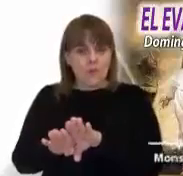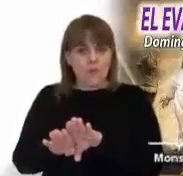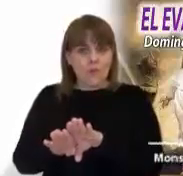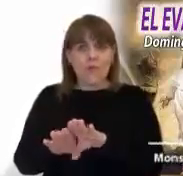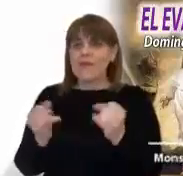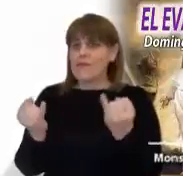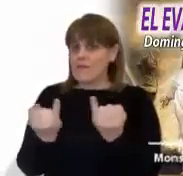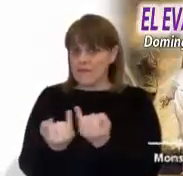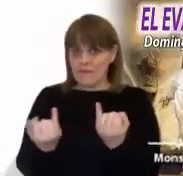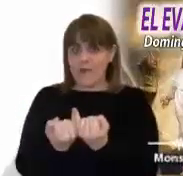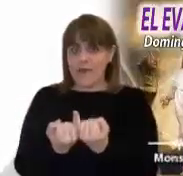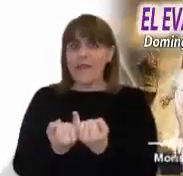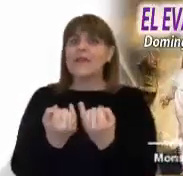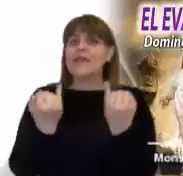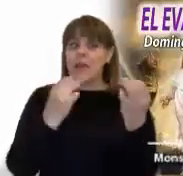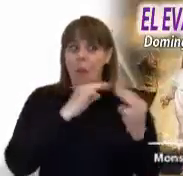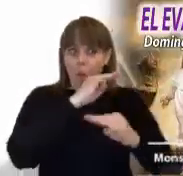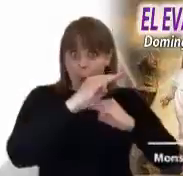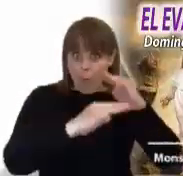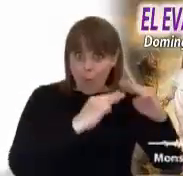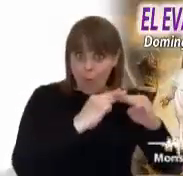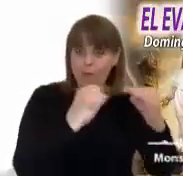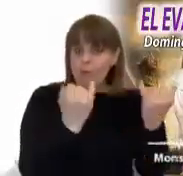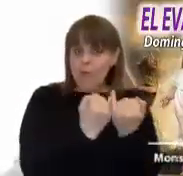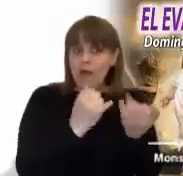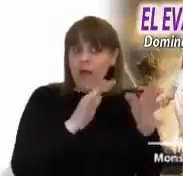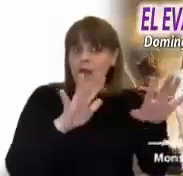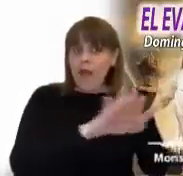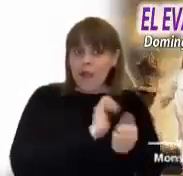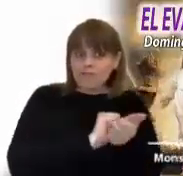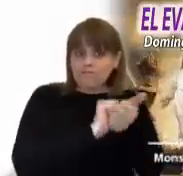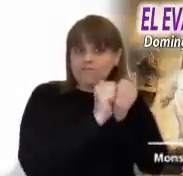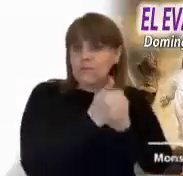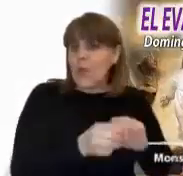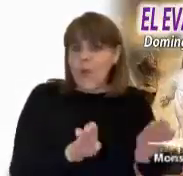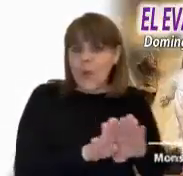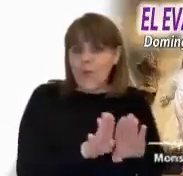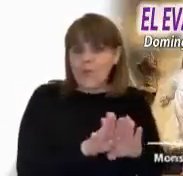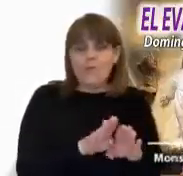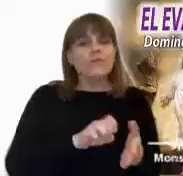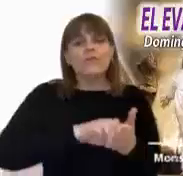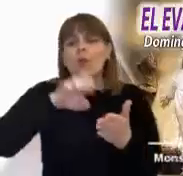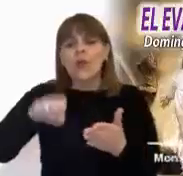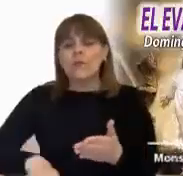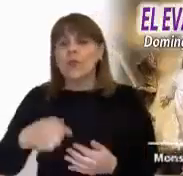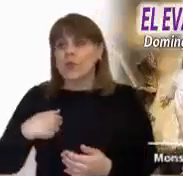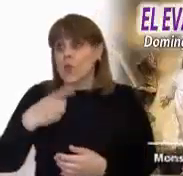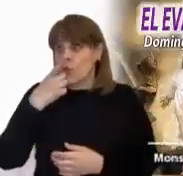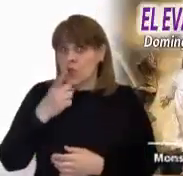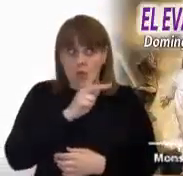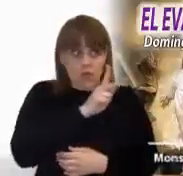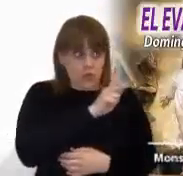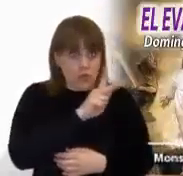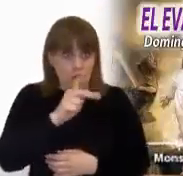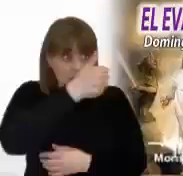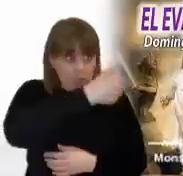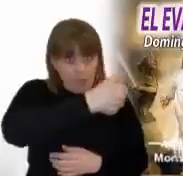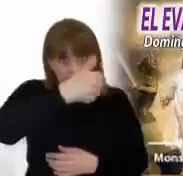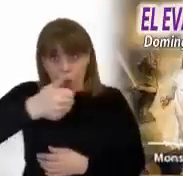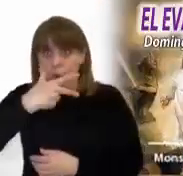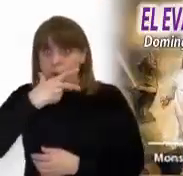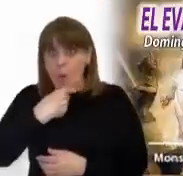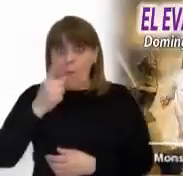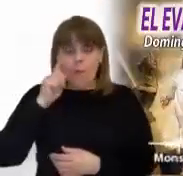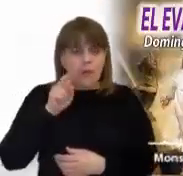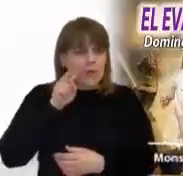la transfiguración del mundo en que vivimos. Si afirmamos que todo hombre y toda